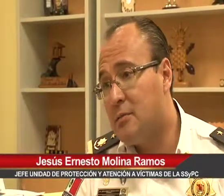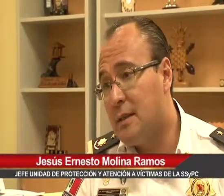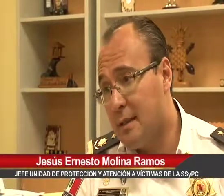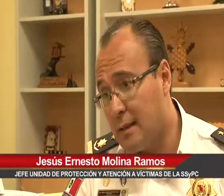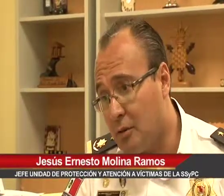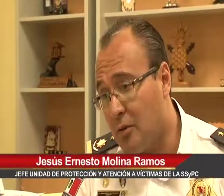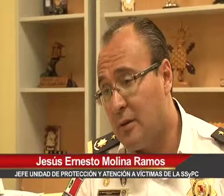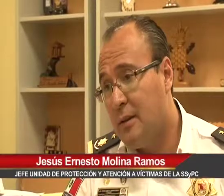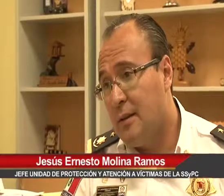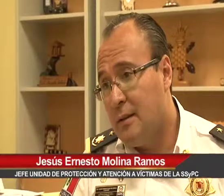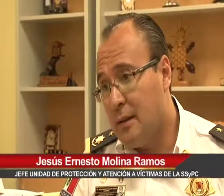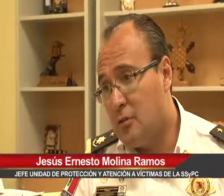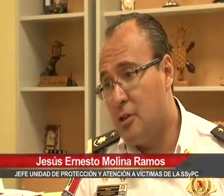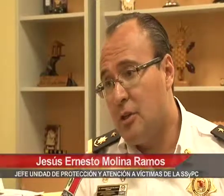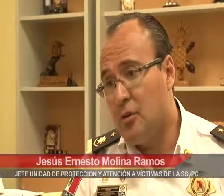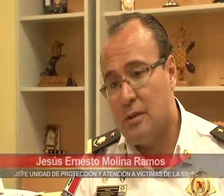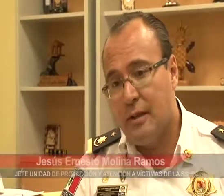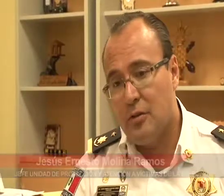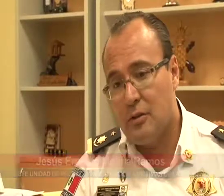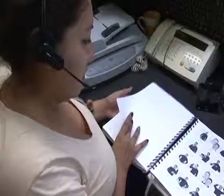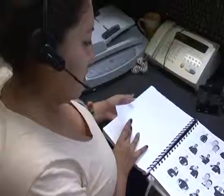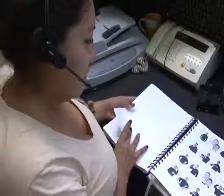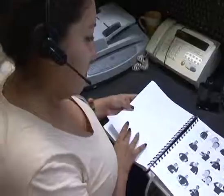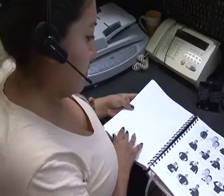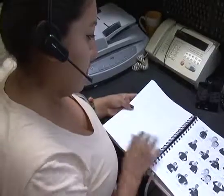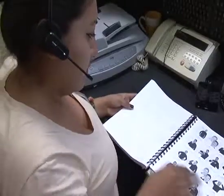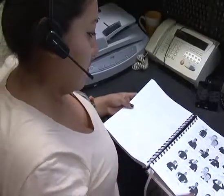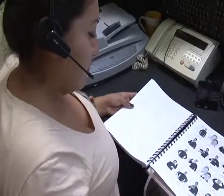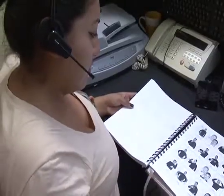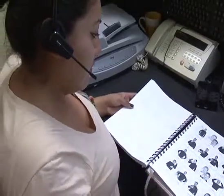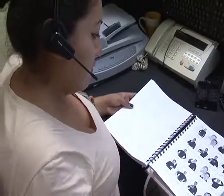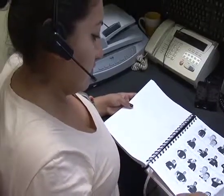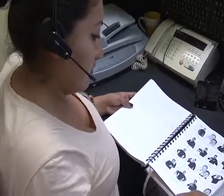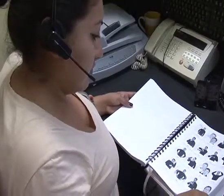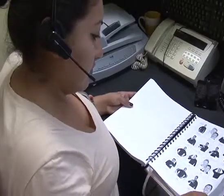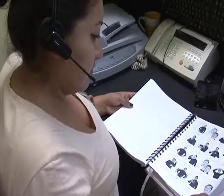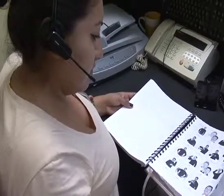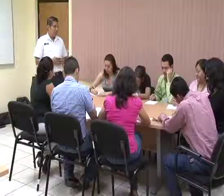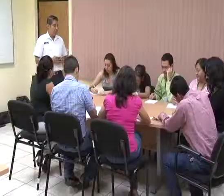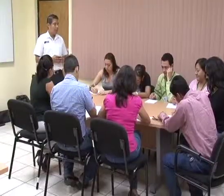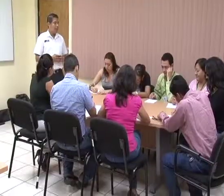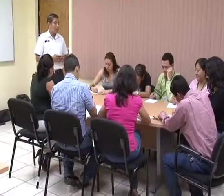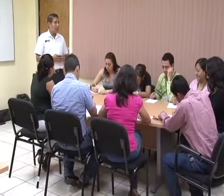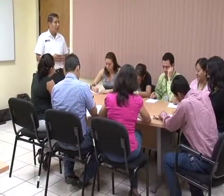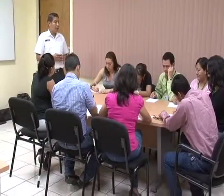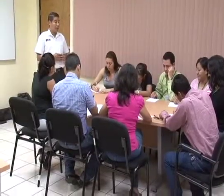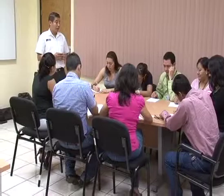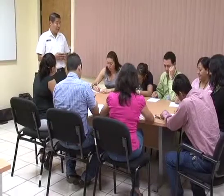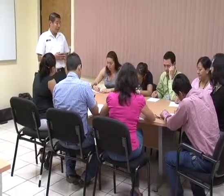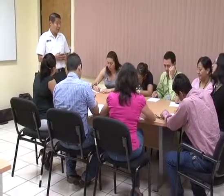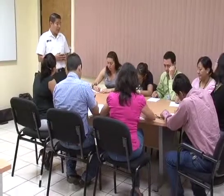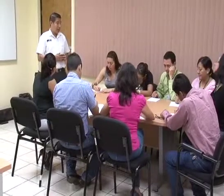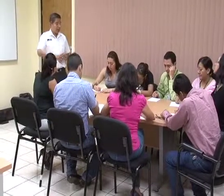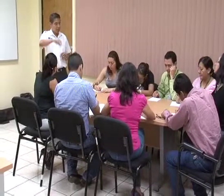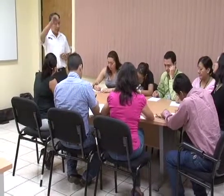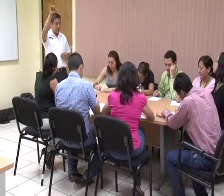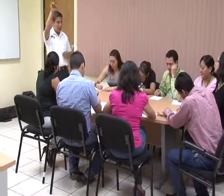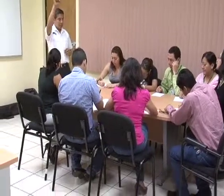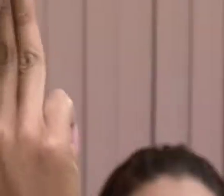una selección de los chicos. Ellos, son 4 hombres y una dama. Ellos tienen